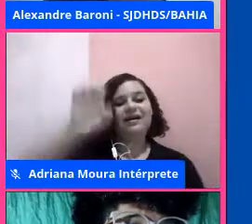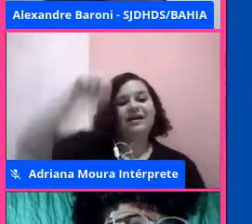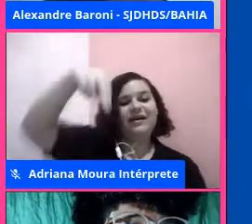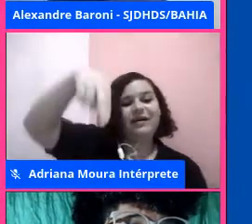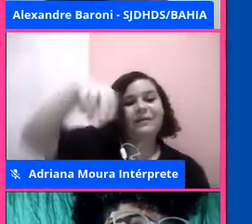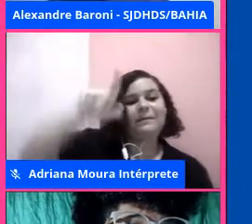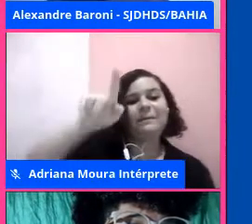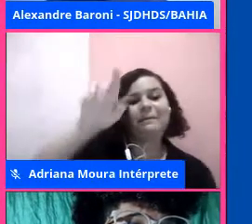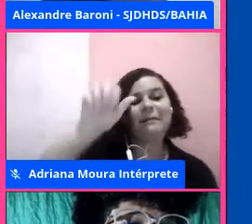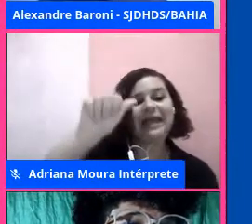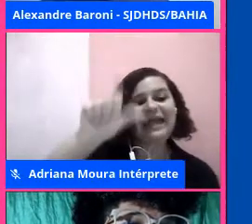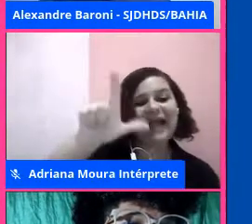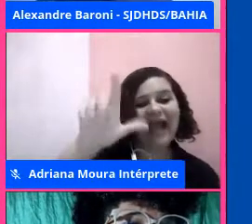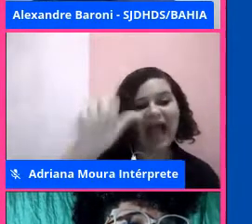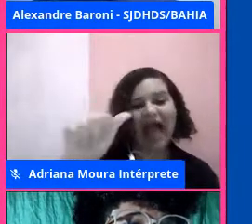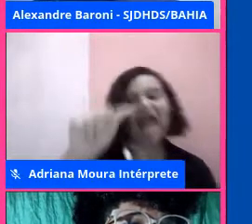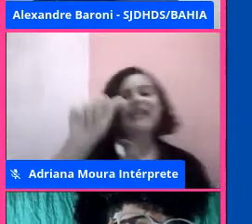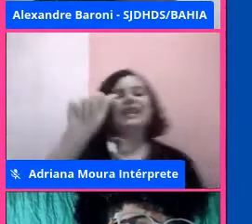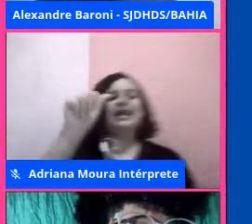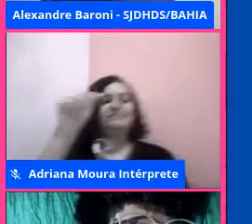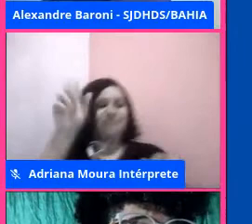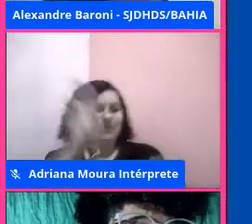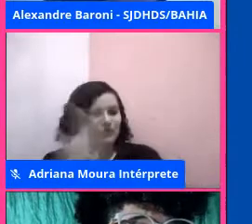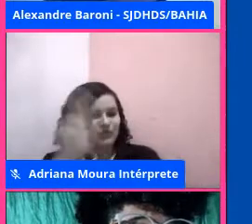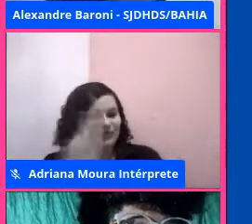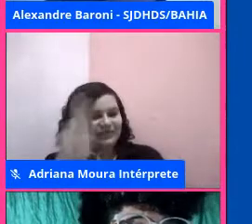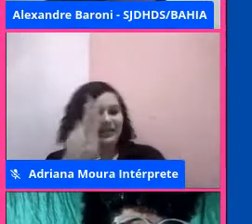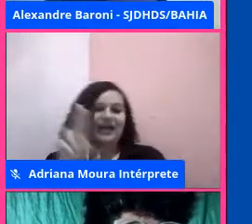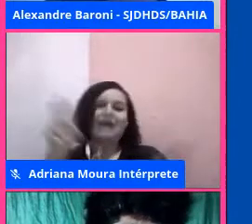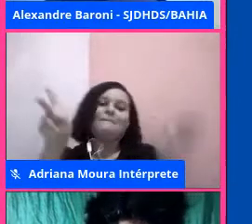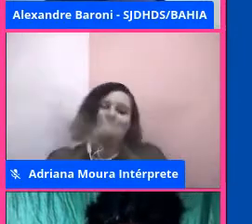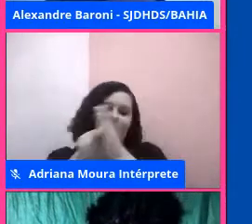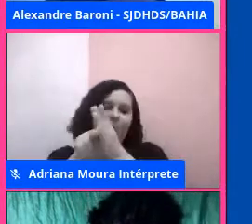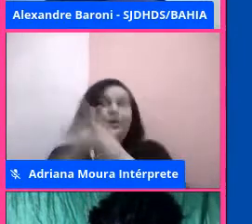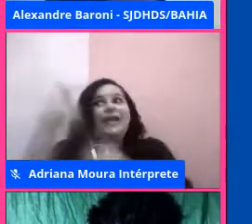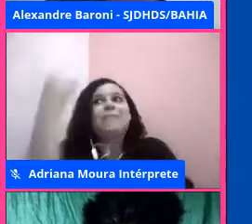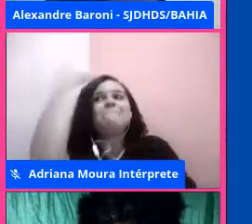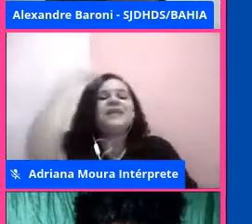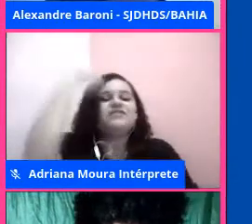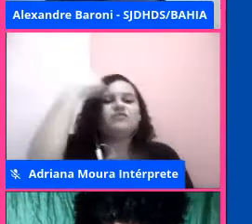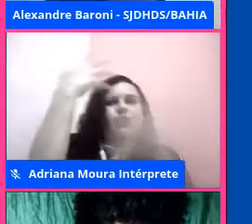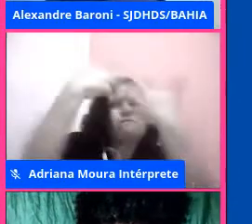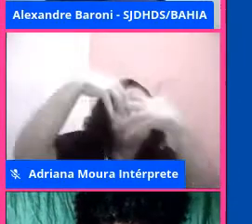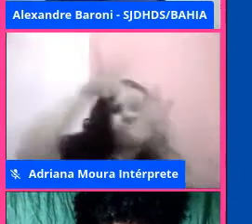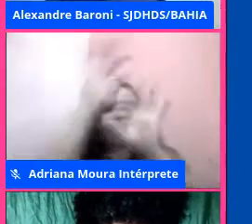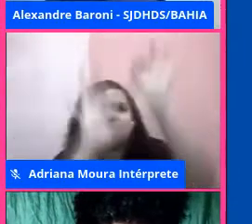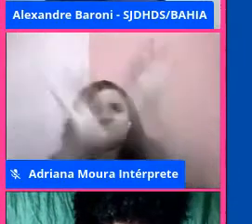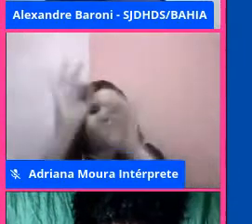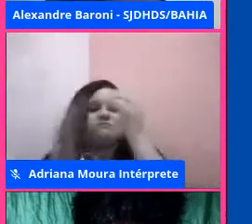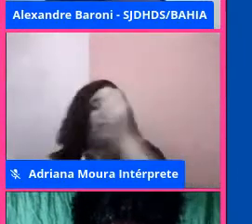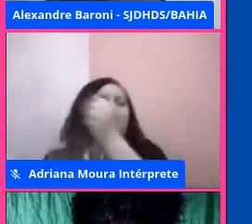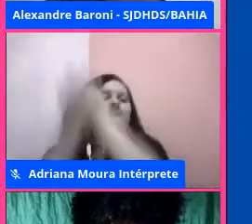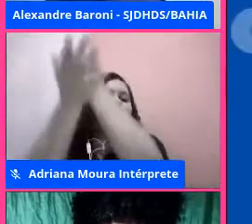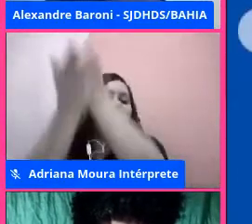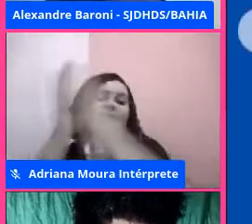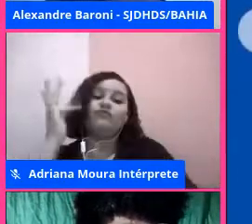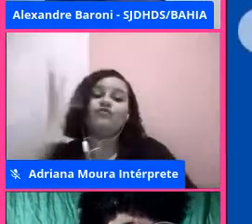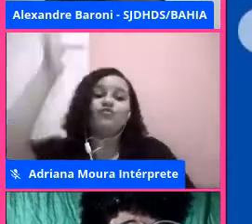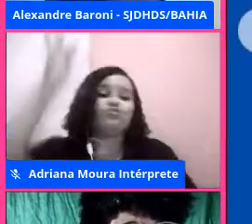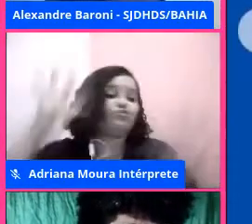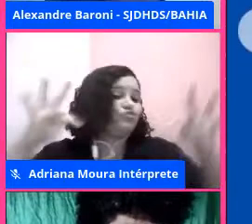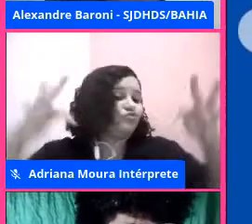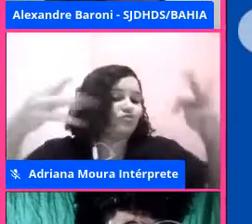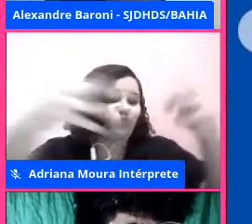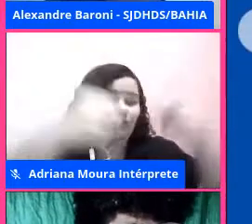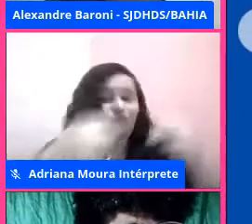estava lutando por uma causa própria também. Então, é isso. Aqui tem o nosso primeiro trabalho.